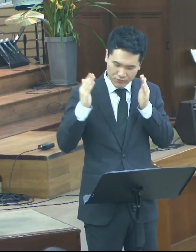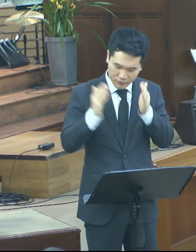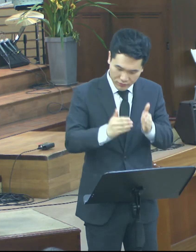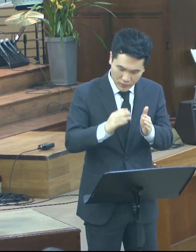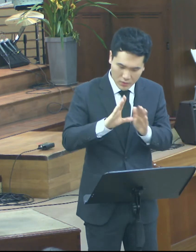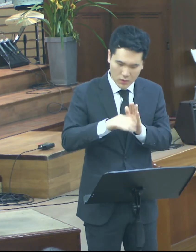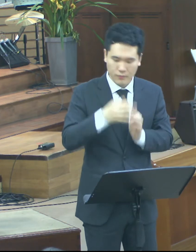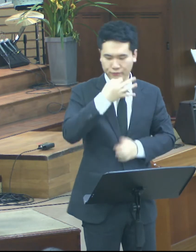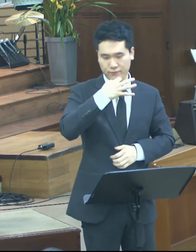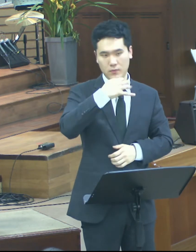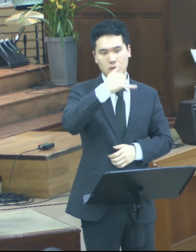거예요.